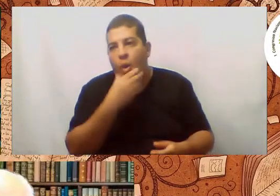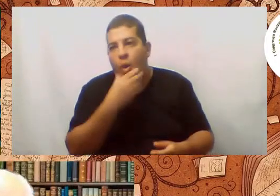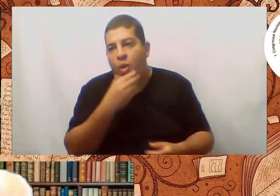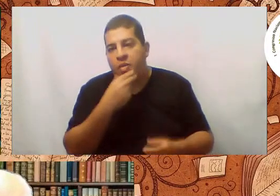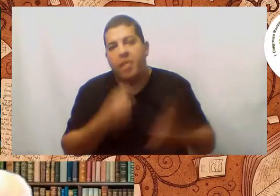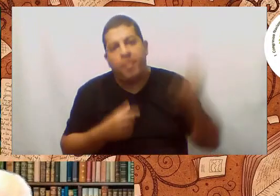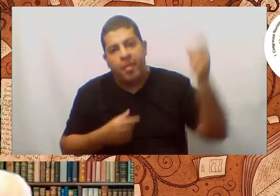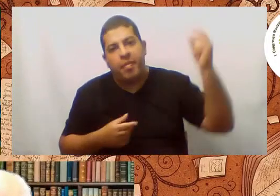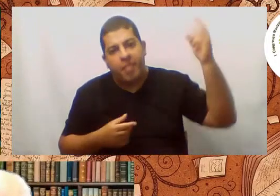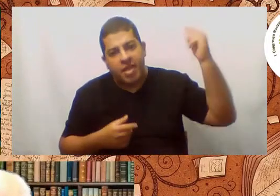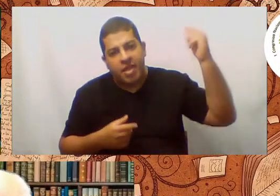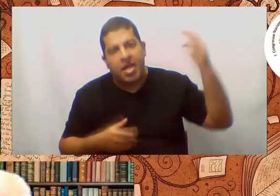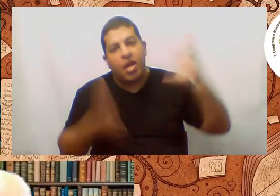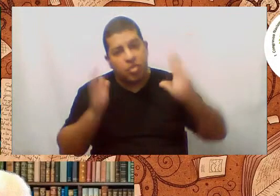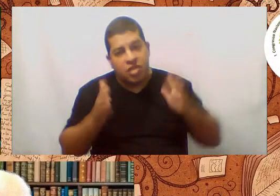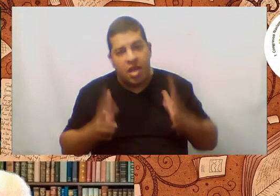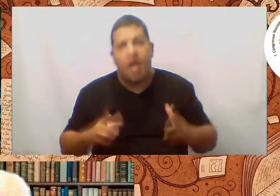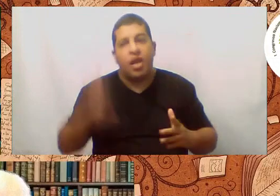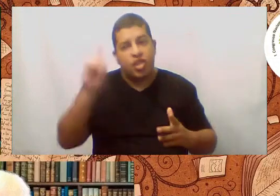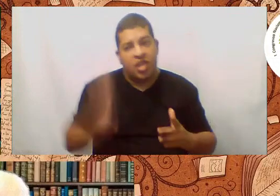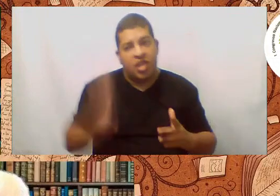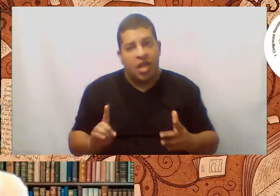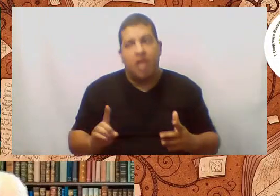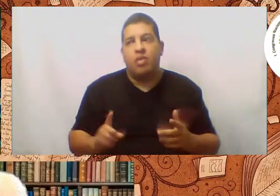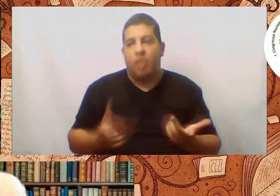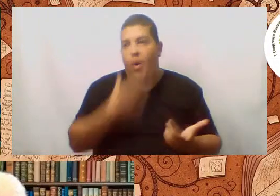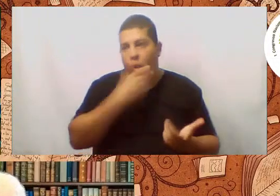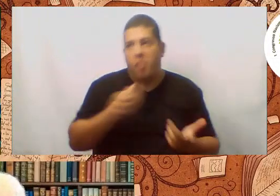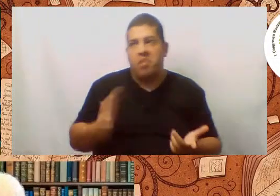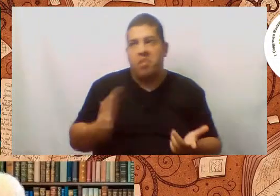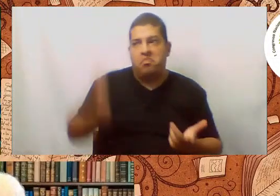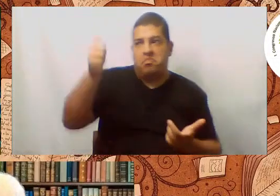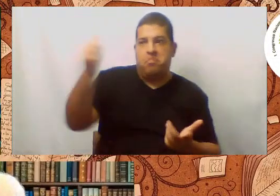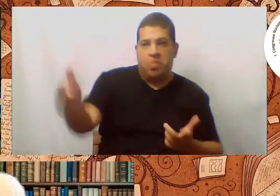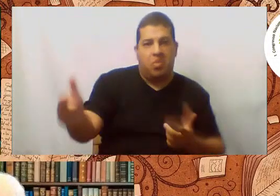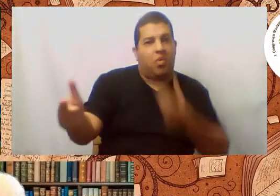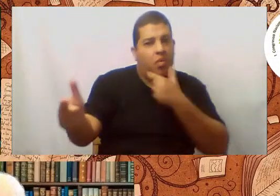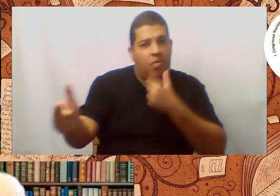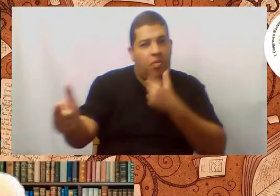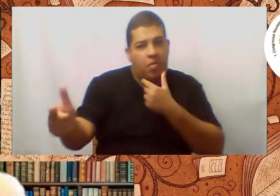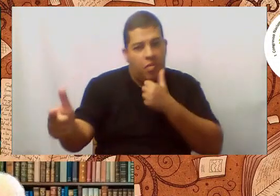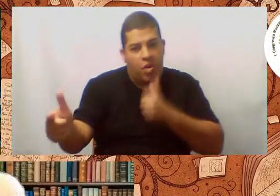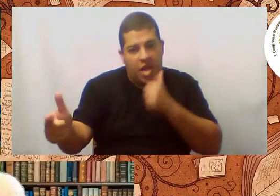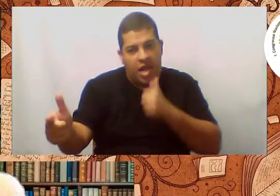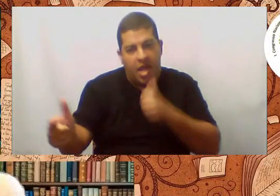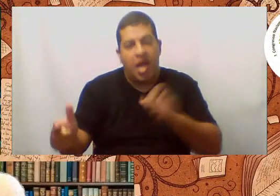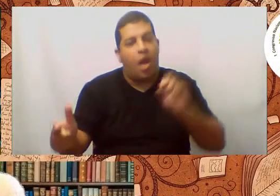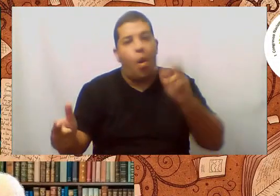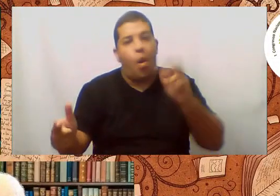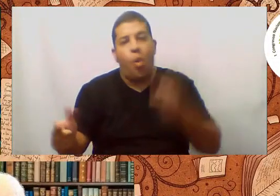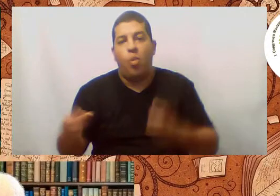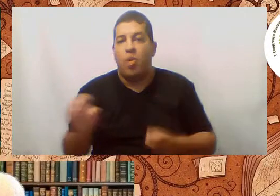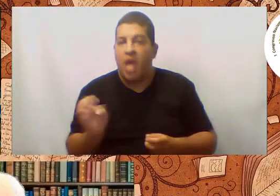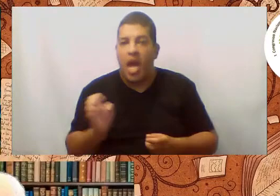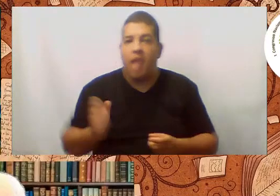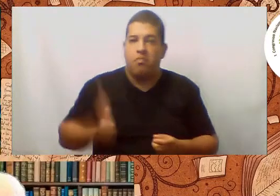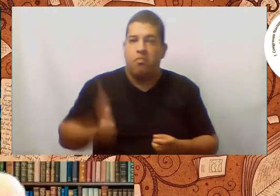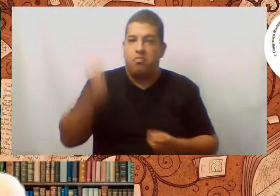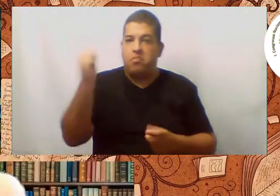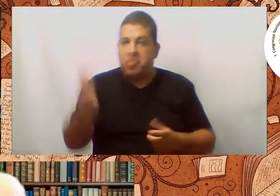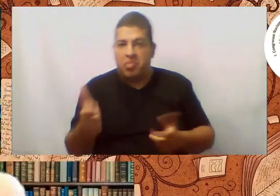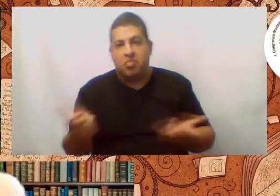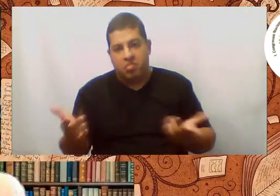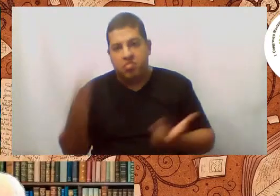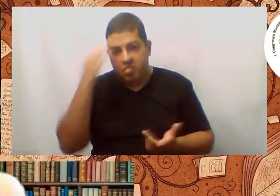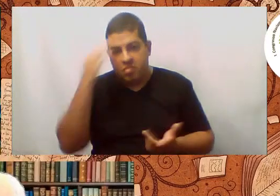como tendo mais direitos sobre as mulheres ou sobre os gays, historicamente falando, né? Então eu